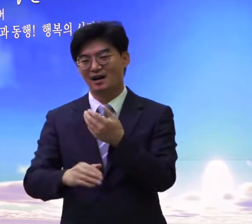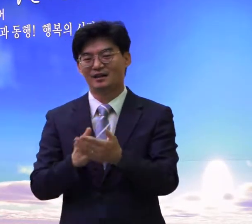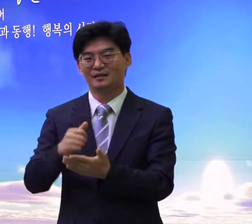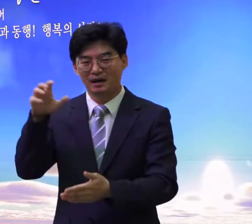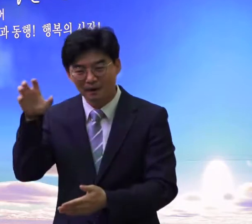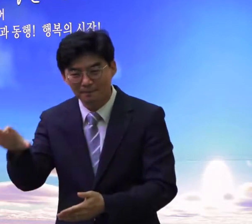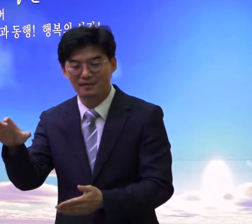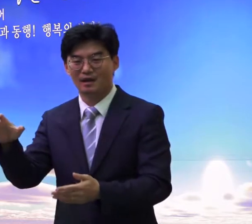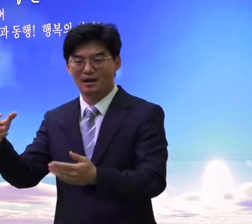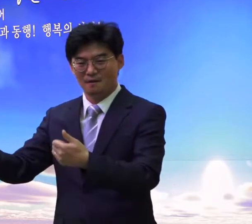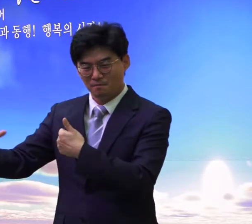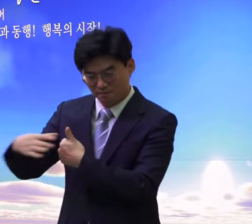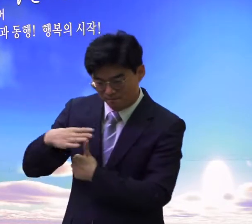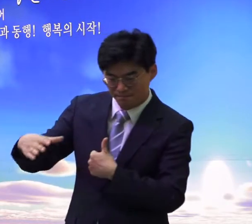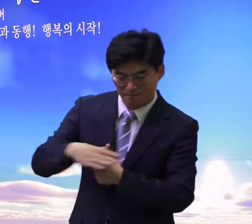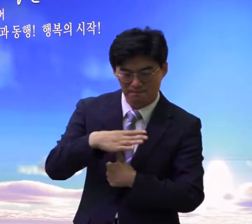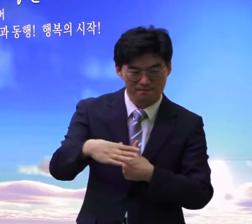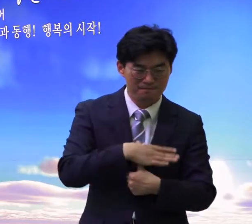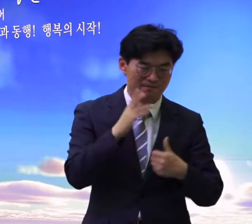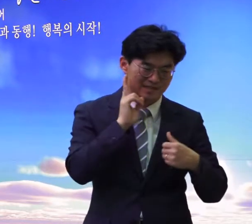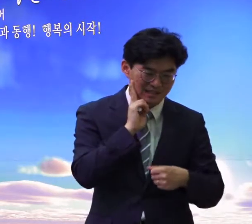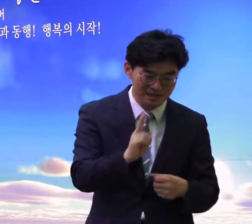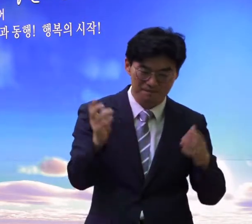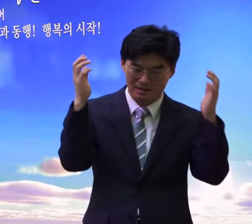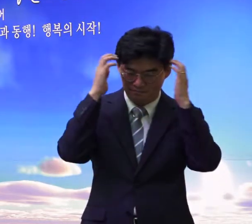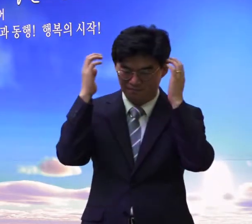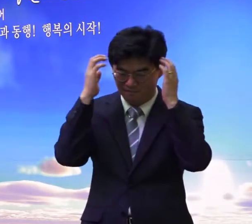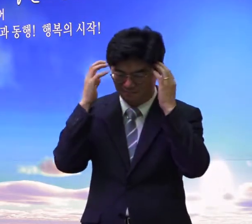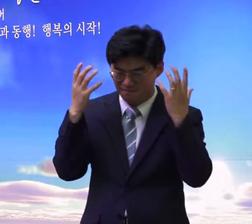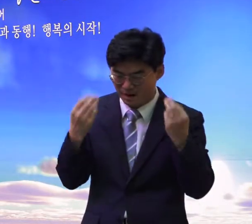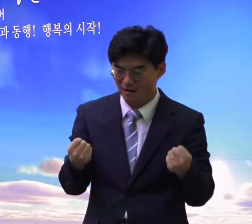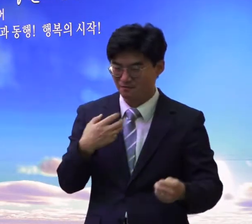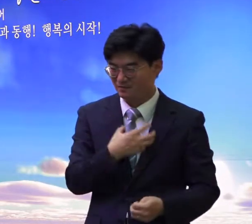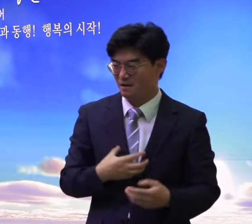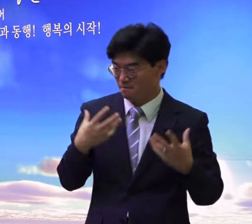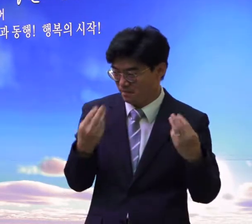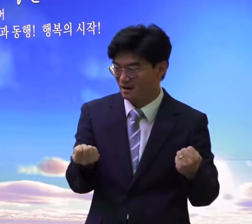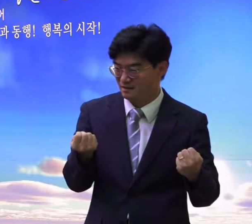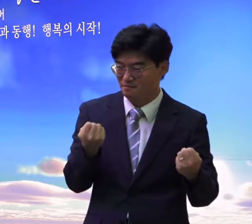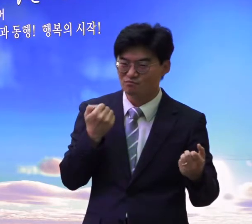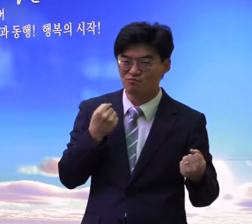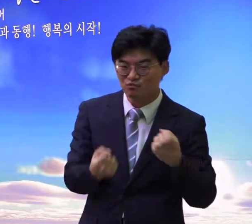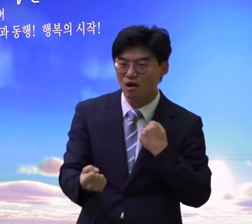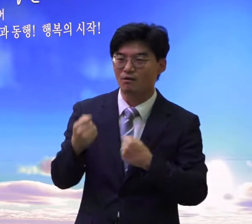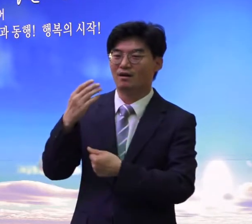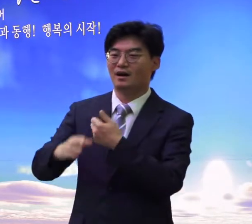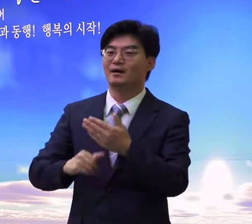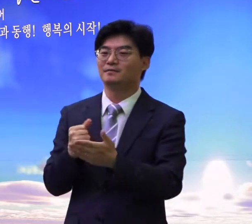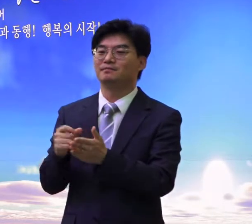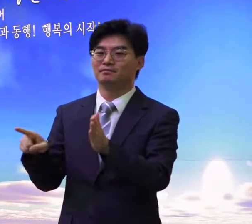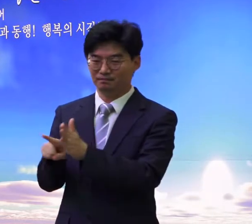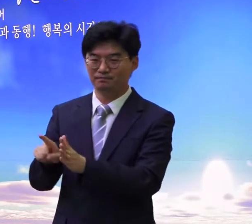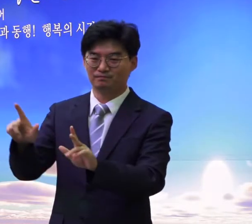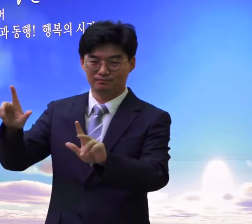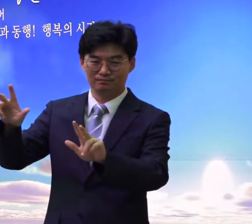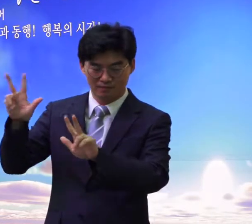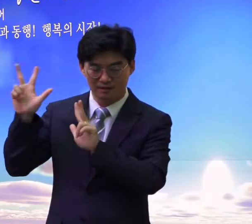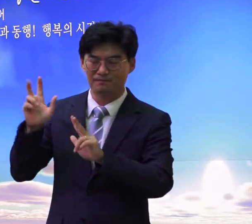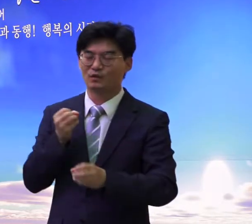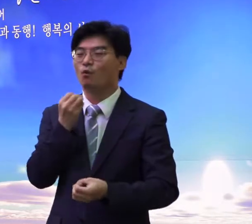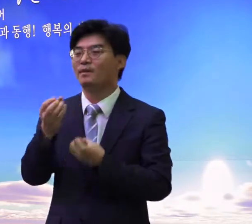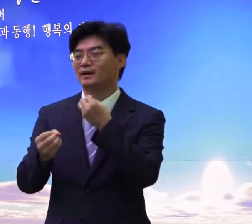앞에서 그 마음을 확정한 것입니다. 분명히 말할 수 없이 고통스럽고 괴로운 형편이 계속되지만 내가